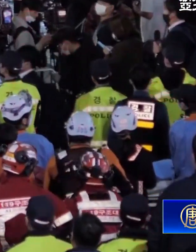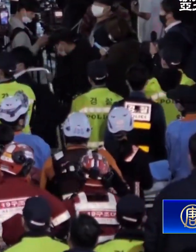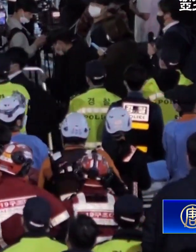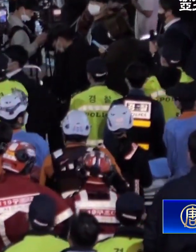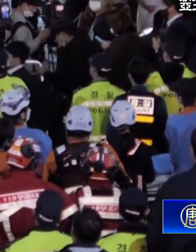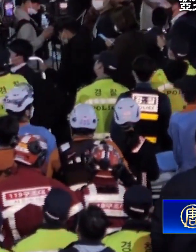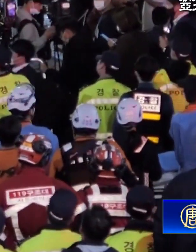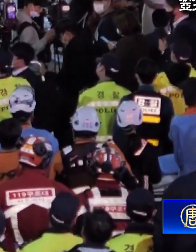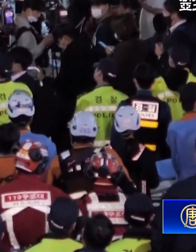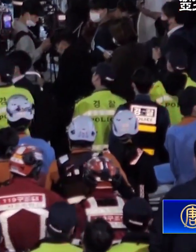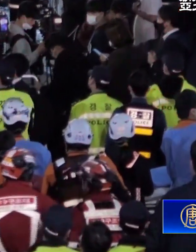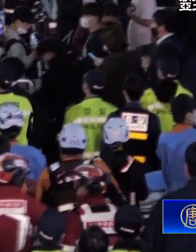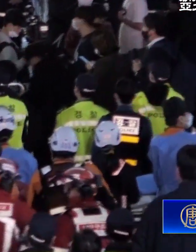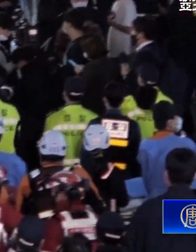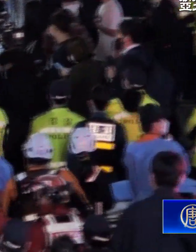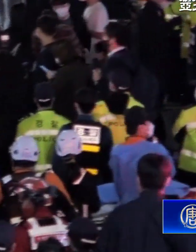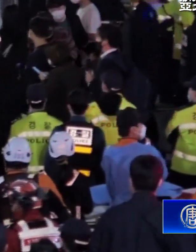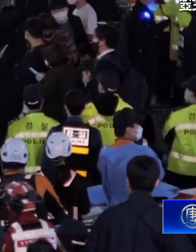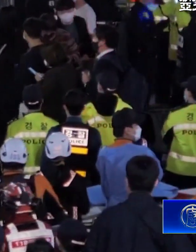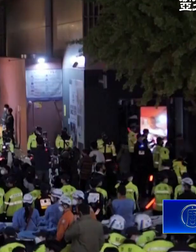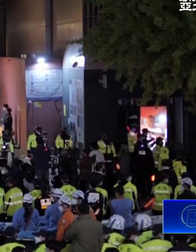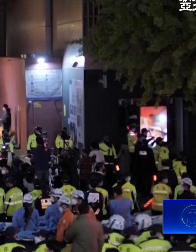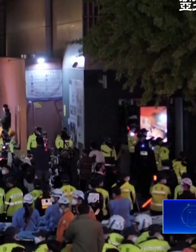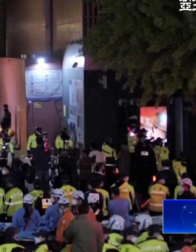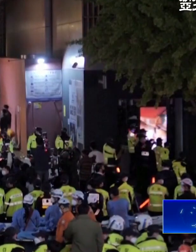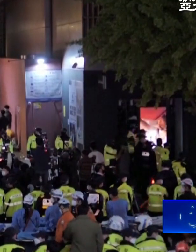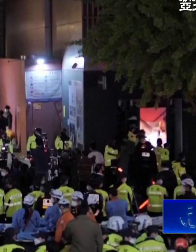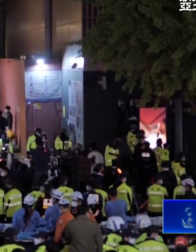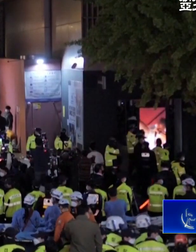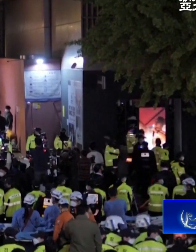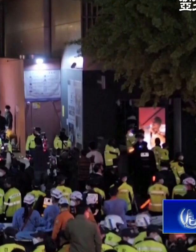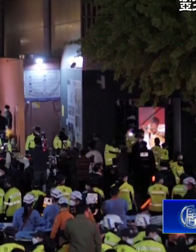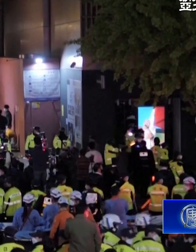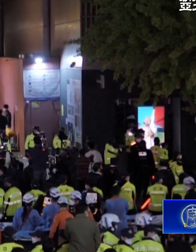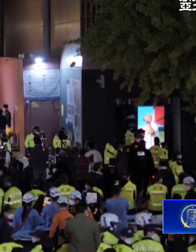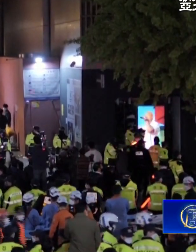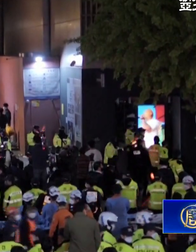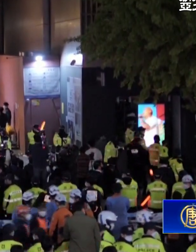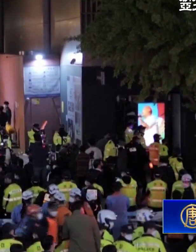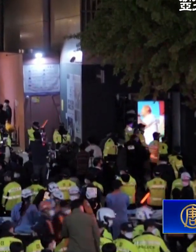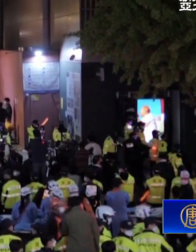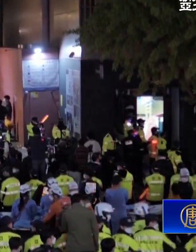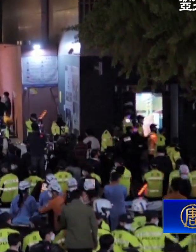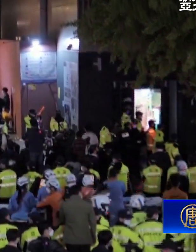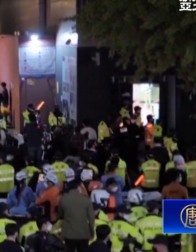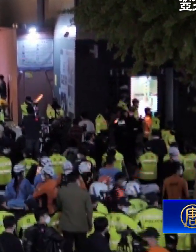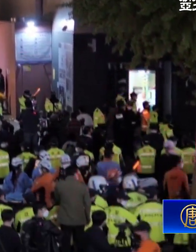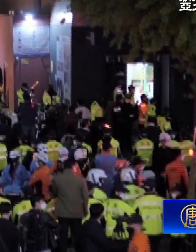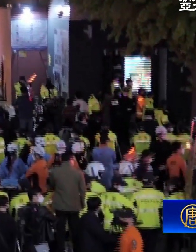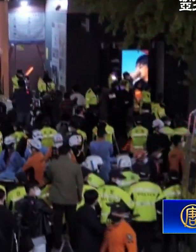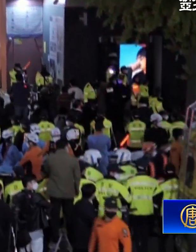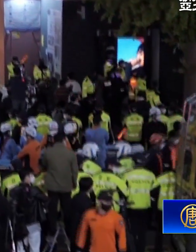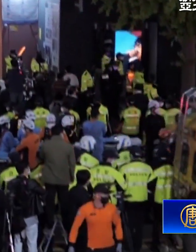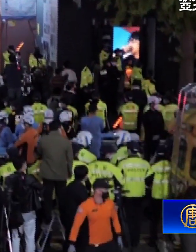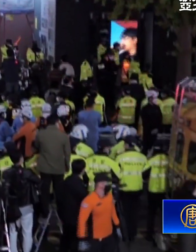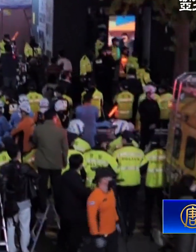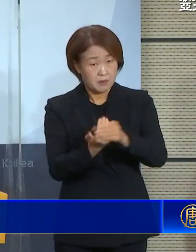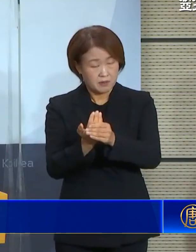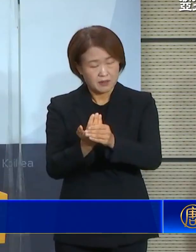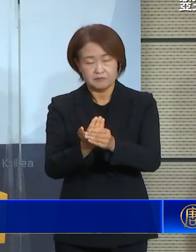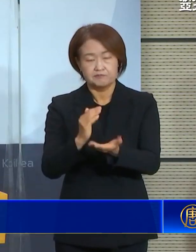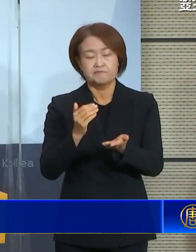国对于有主办方的活动有管理手册，但对于没有主办方的活动还没有管理方案，未来将着手制